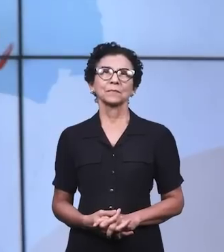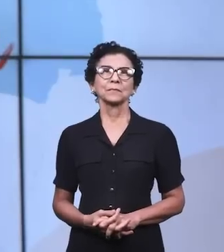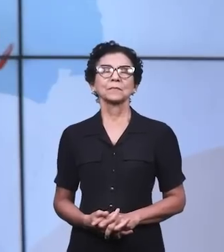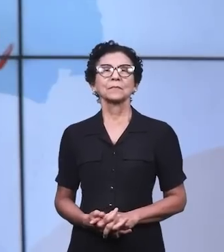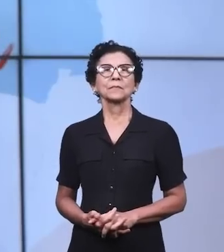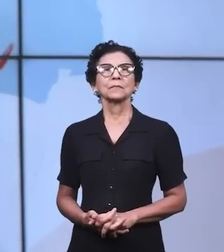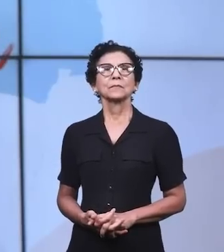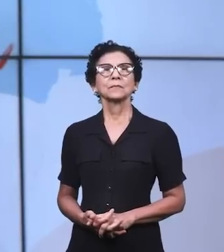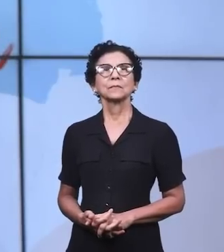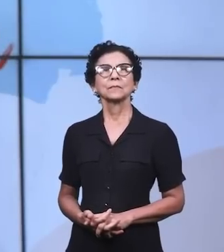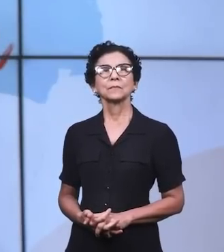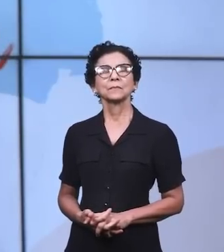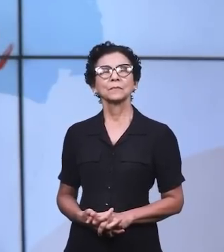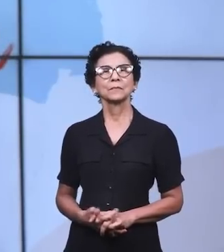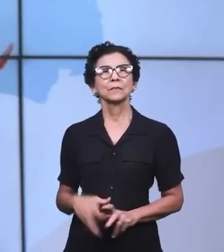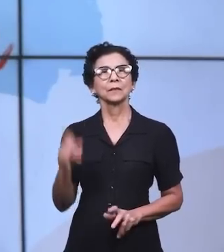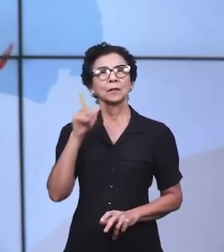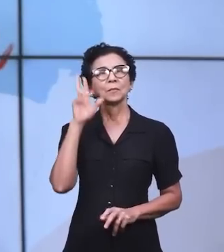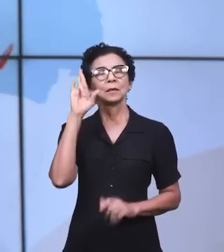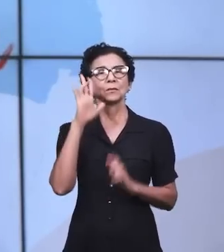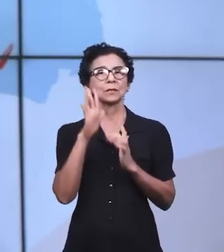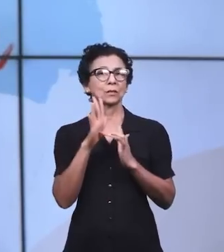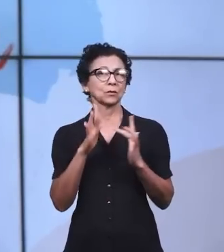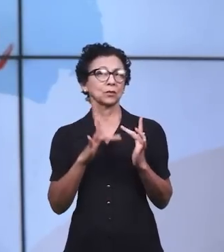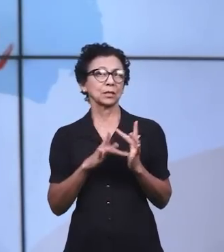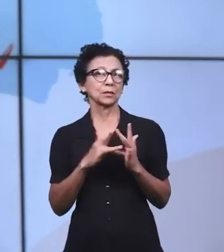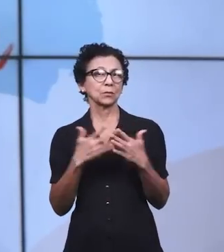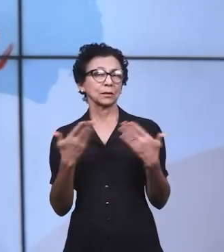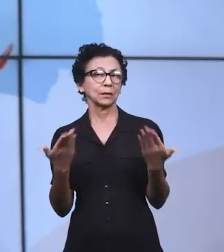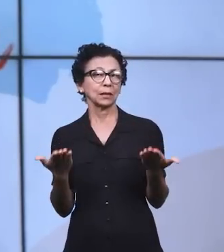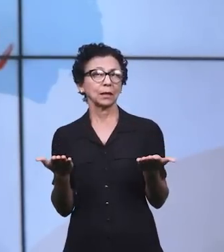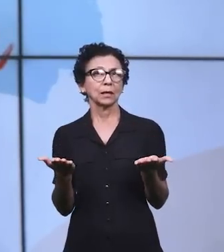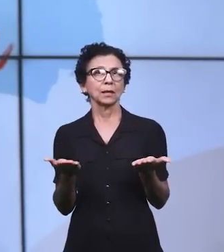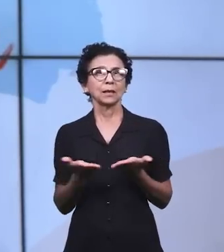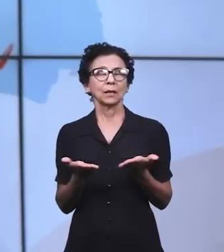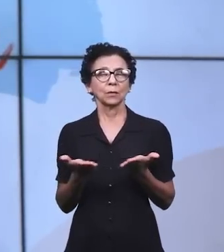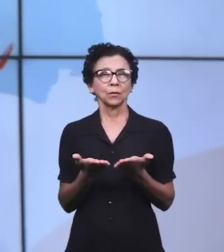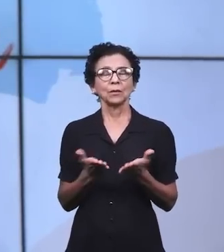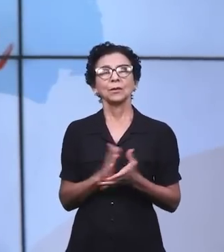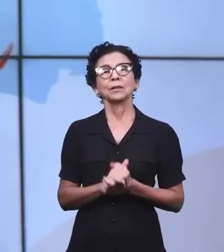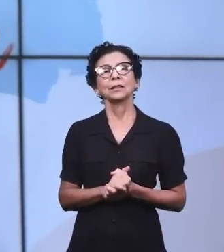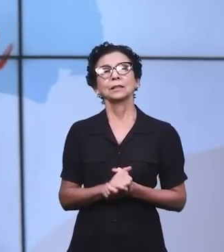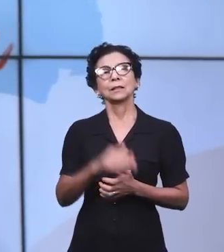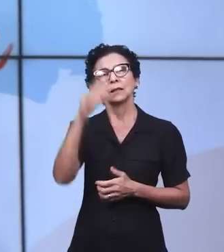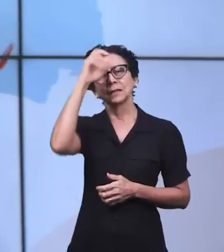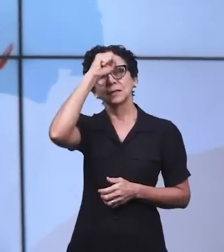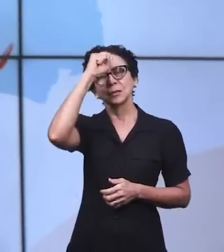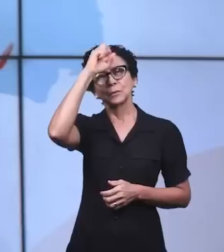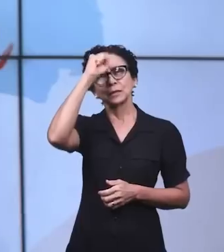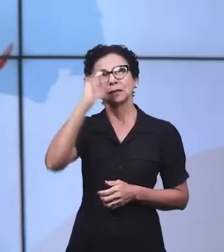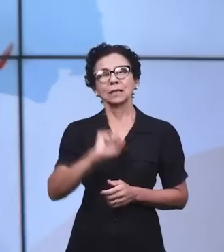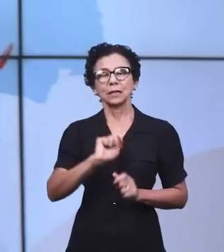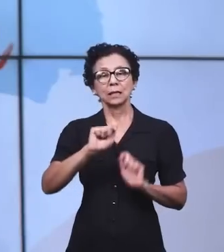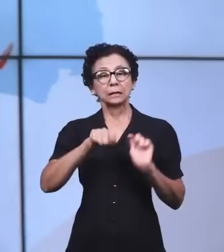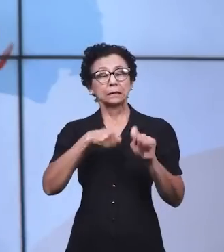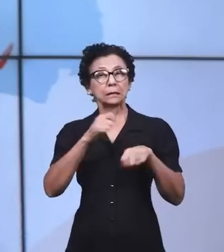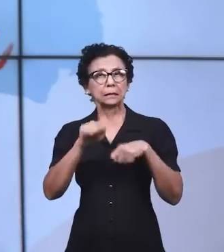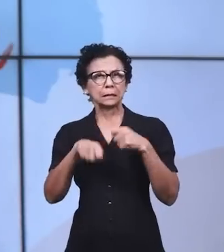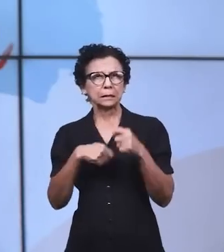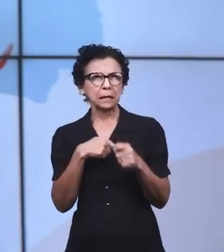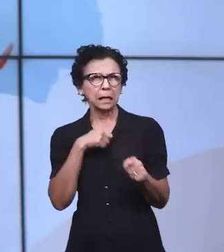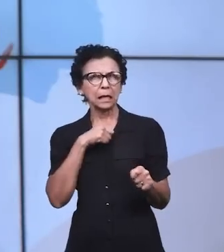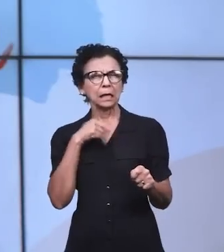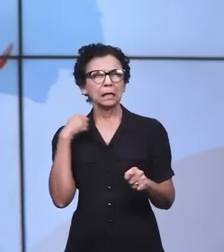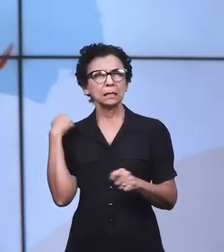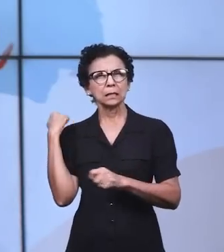Irmãos, a paz do Senhor. Então agora nós vamos aprender sinais que foram modificando